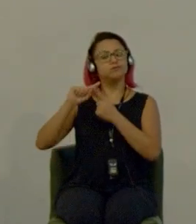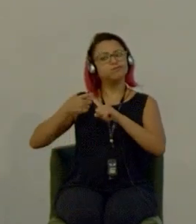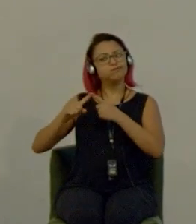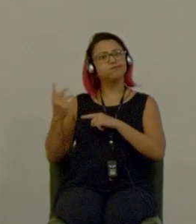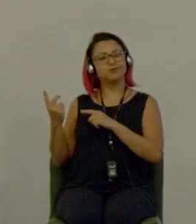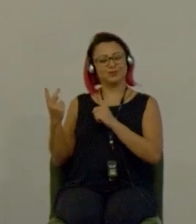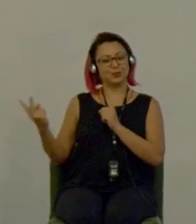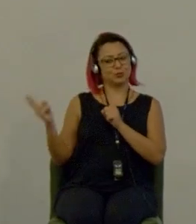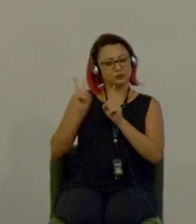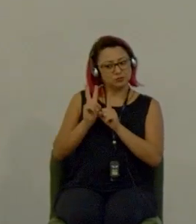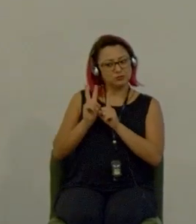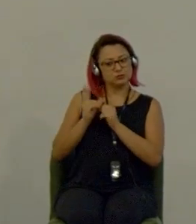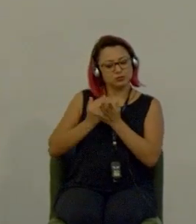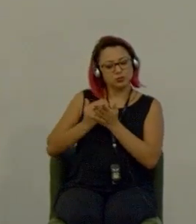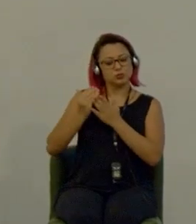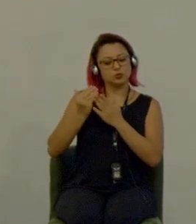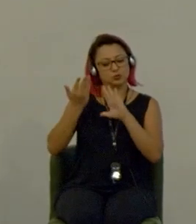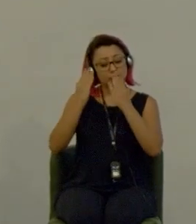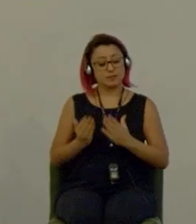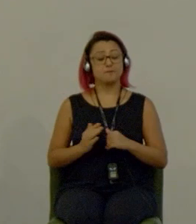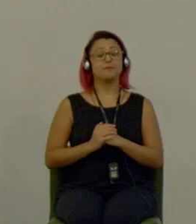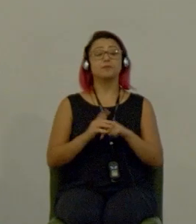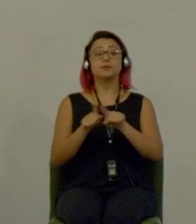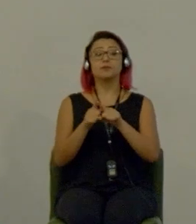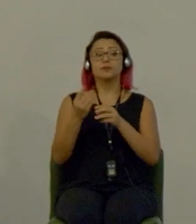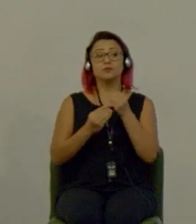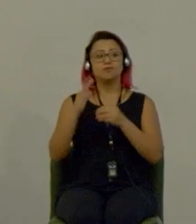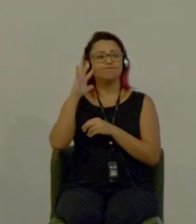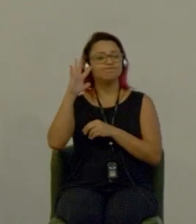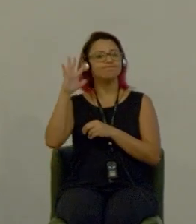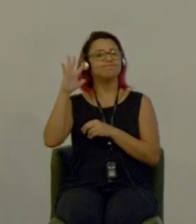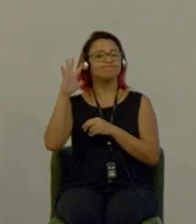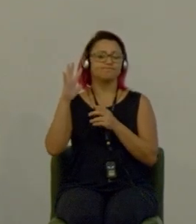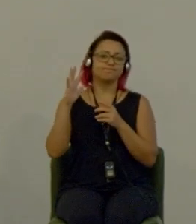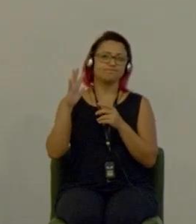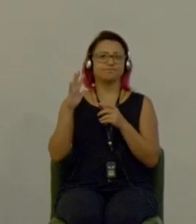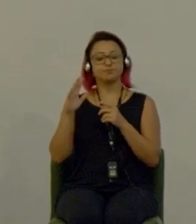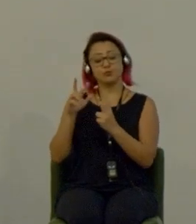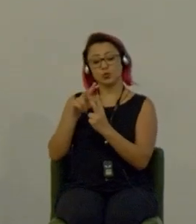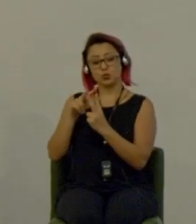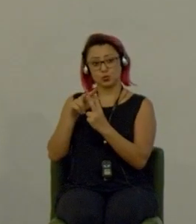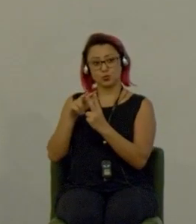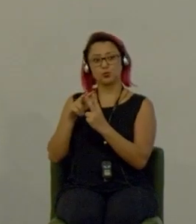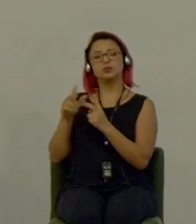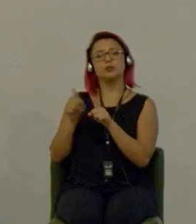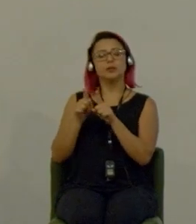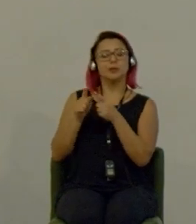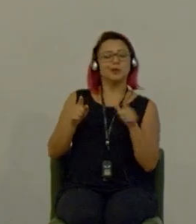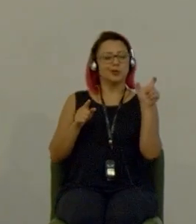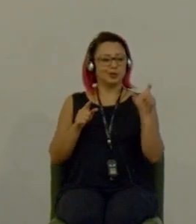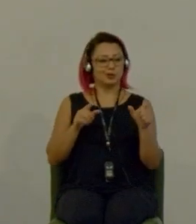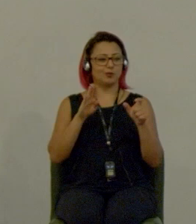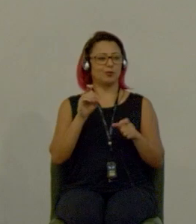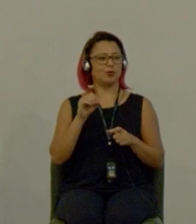départ, c'est vraiment la pensée, bien sûr, je disais, de Anat Singh, mais aussi de Bruno Latour, mais aussi de tous ces gens qui